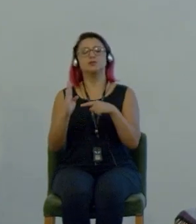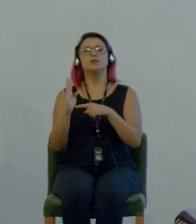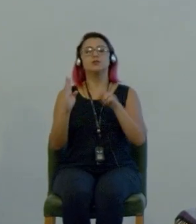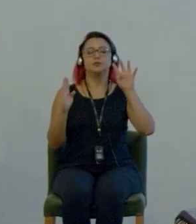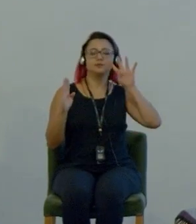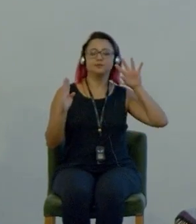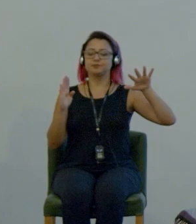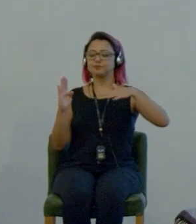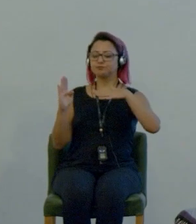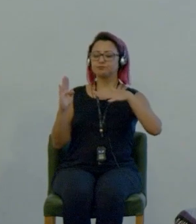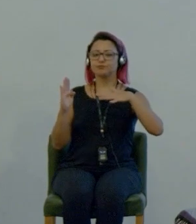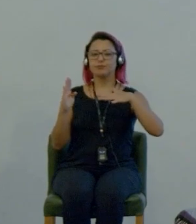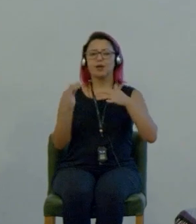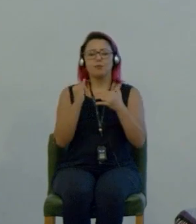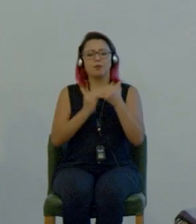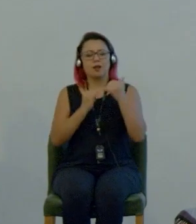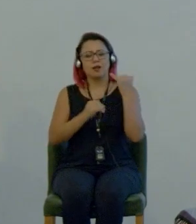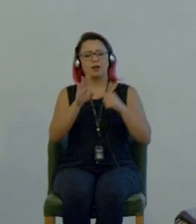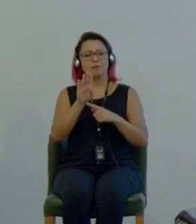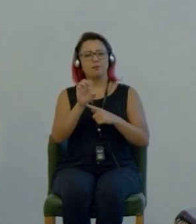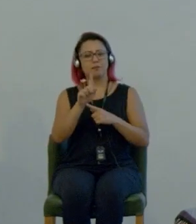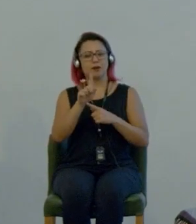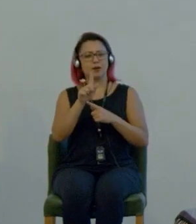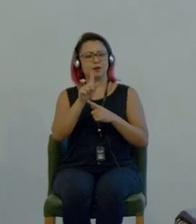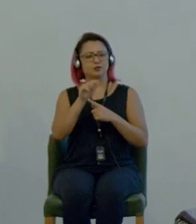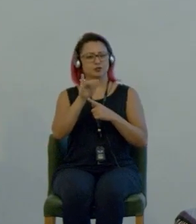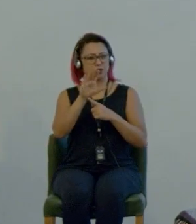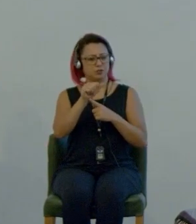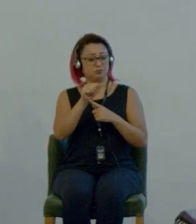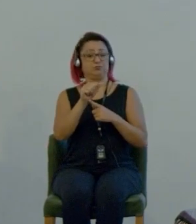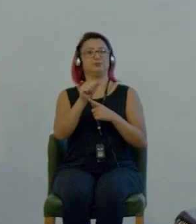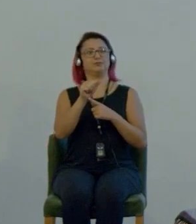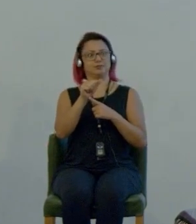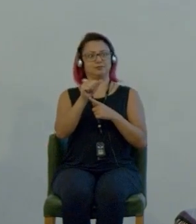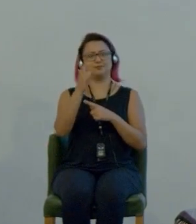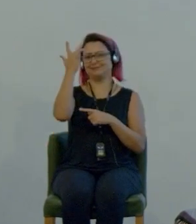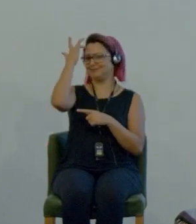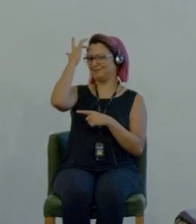de la Belgique. C'est qui est quand même très absurde quand on y pense.